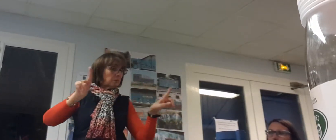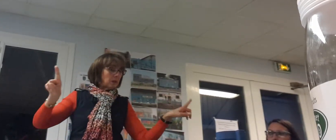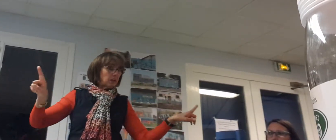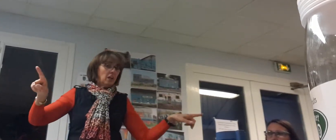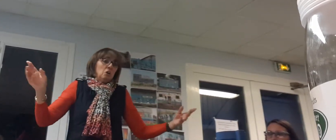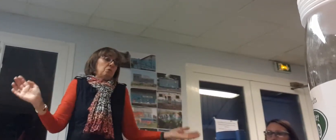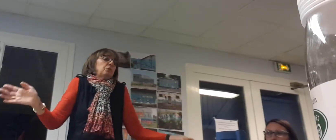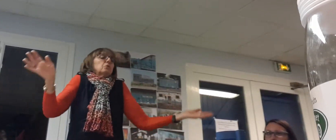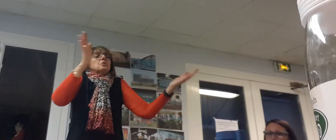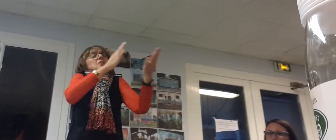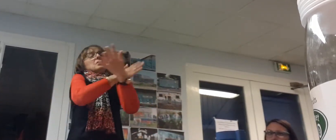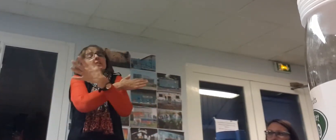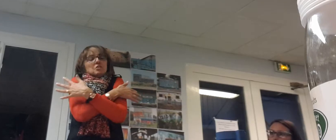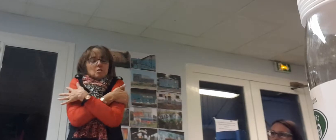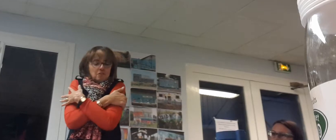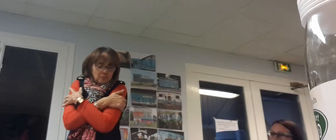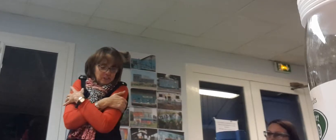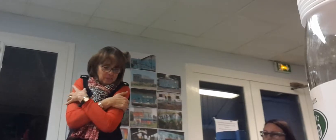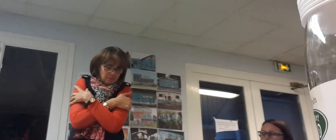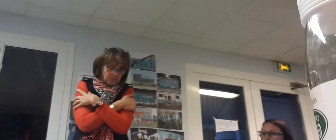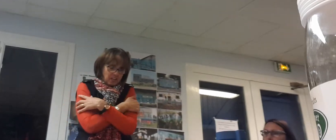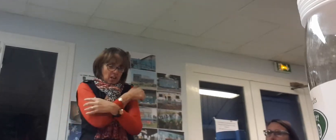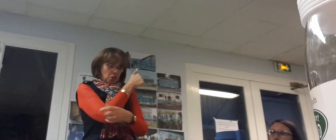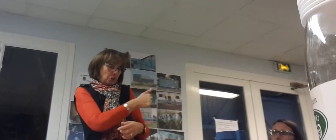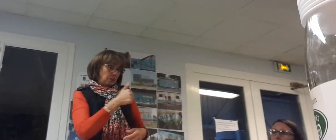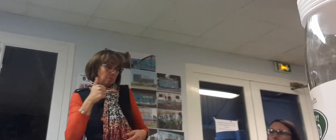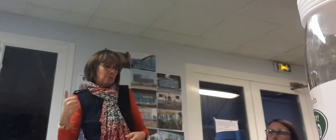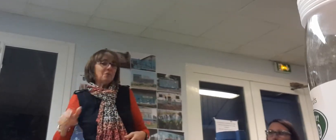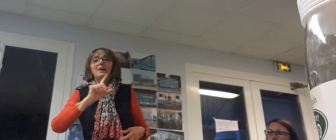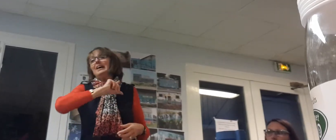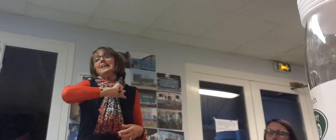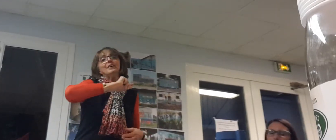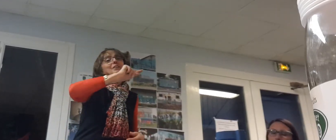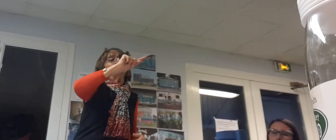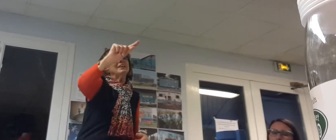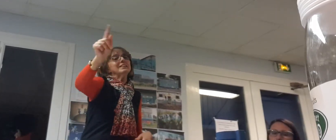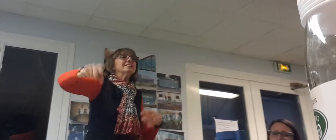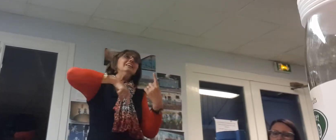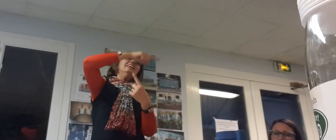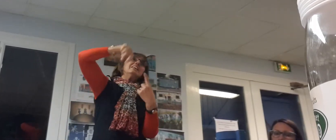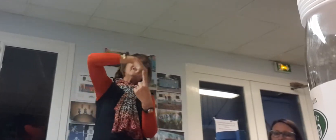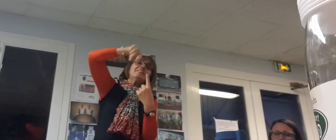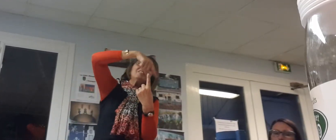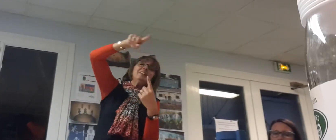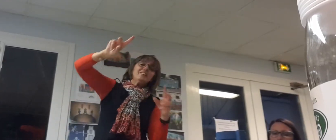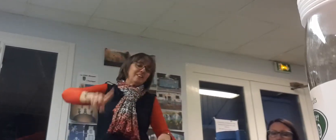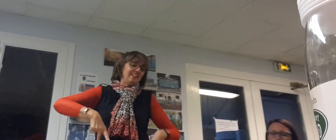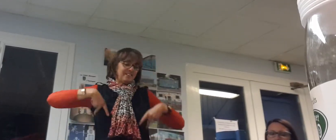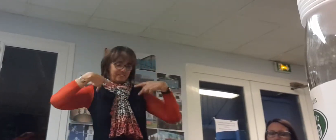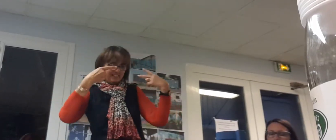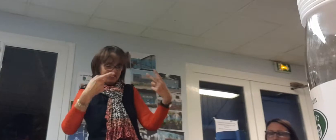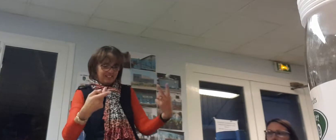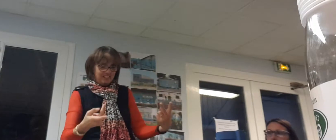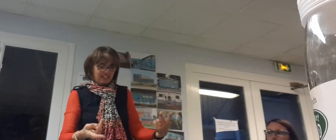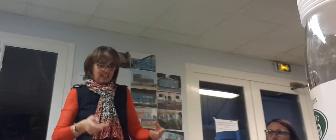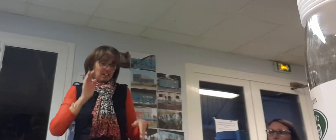séparé, puis on s'est réchauffé. Chacun pour soi est reparti dans le tourbillon de la vie. Je